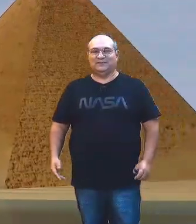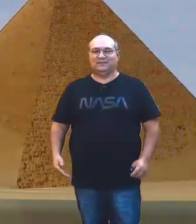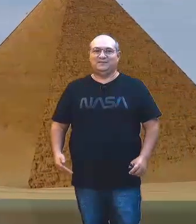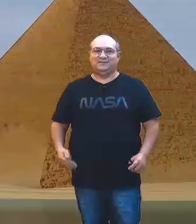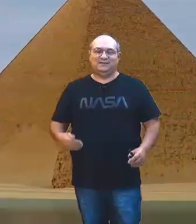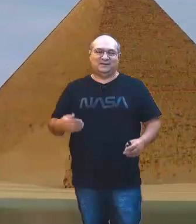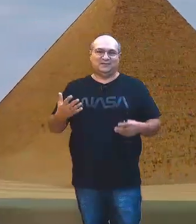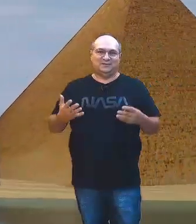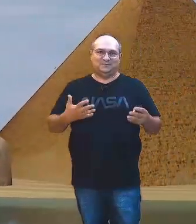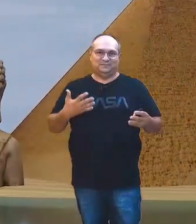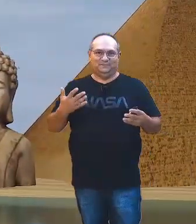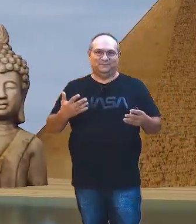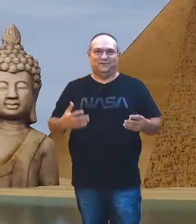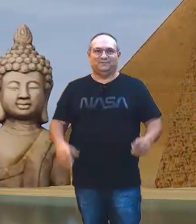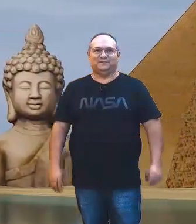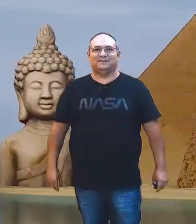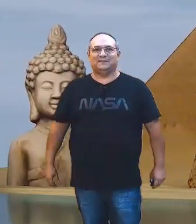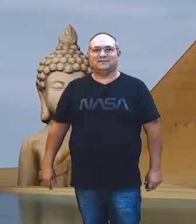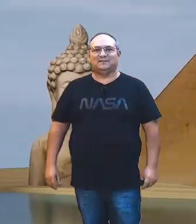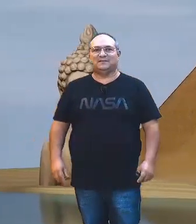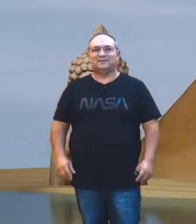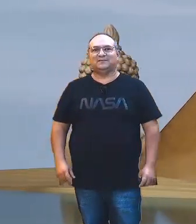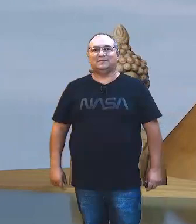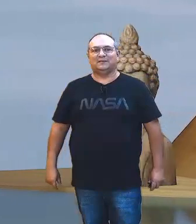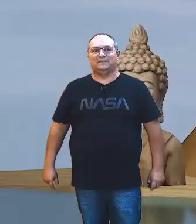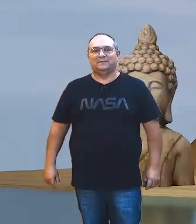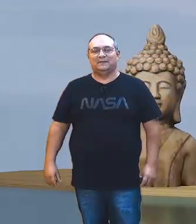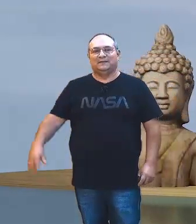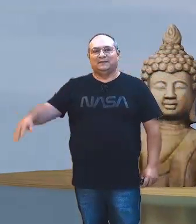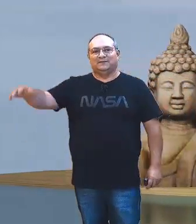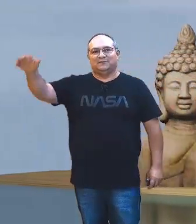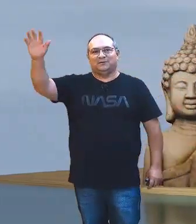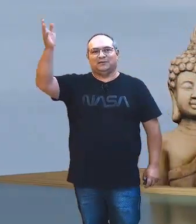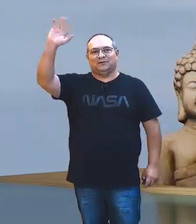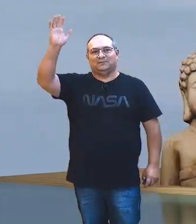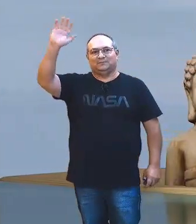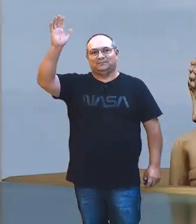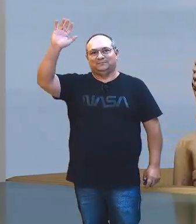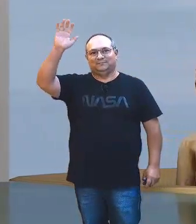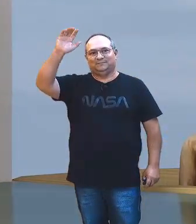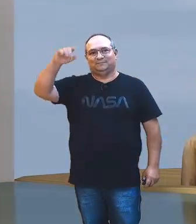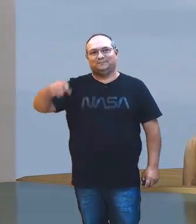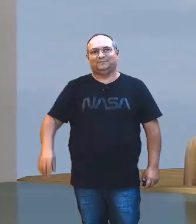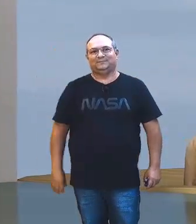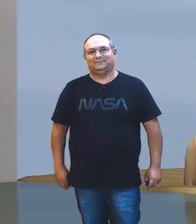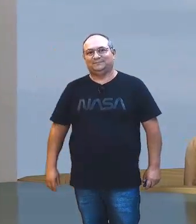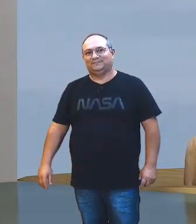aula e se interagir. Vamos fazer essa interação. Tchau, tchau!